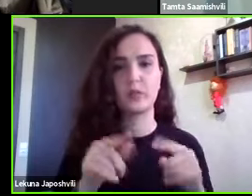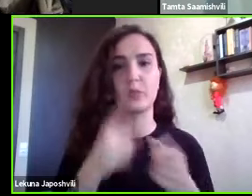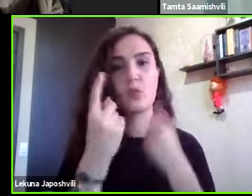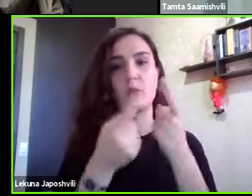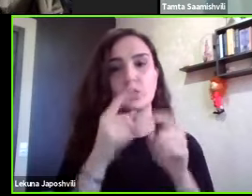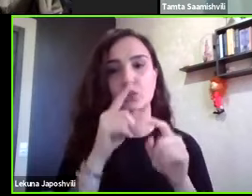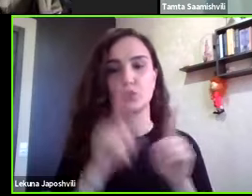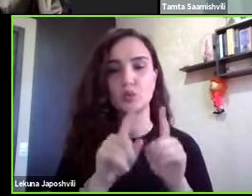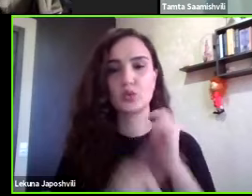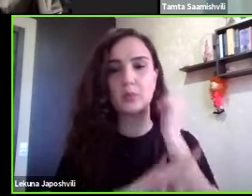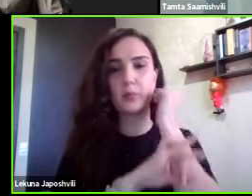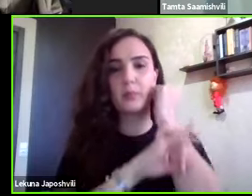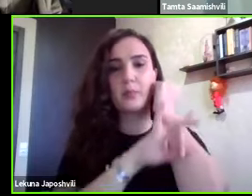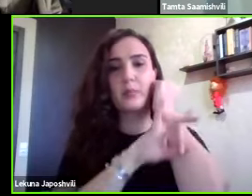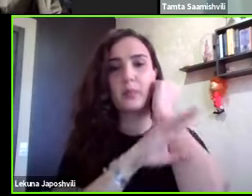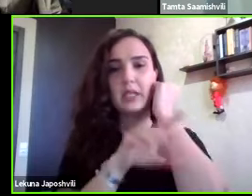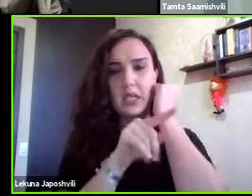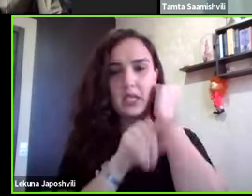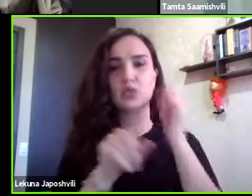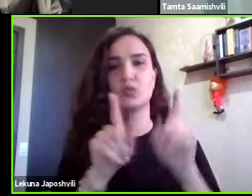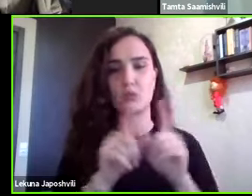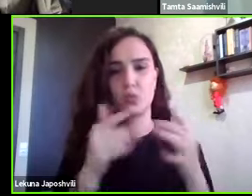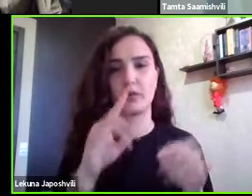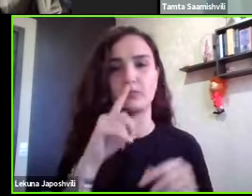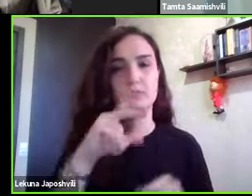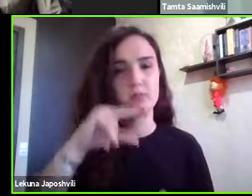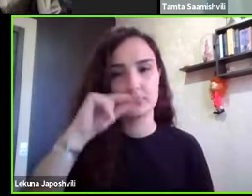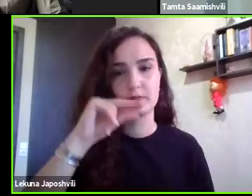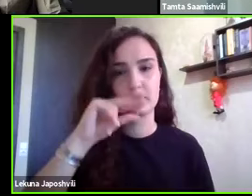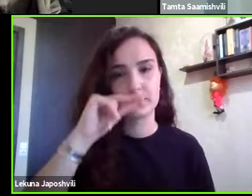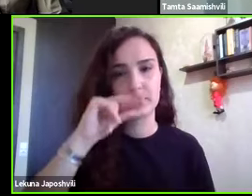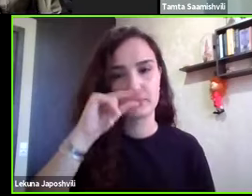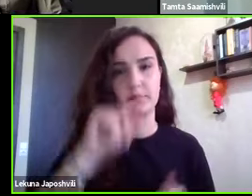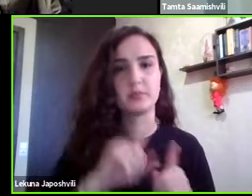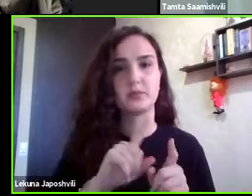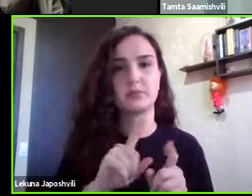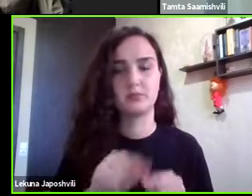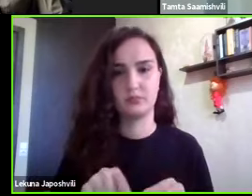თითქოს ფინეთმა სპრეის სახით, უკვე ცხურში შესასვლელი სპრეის სახით